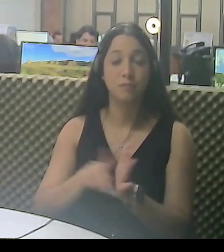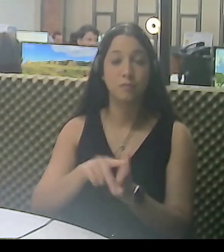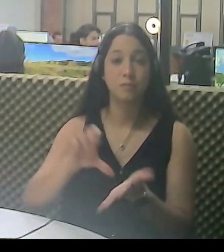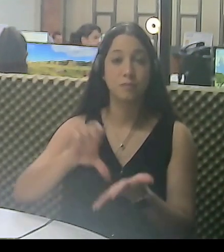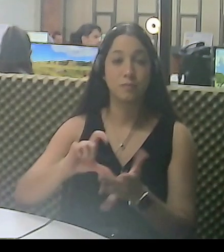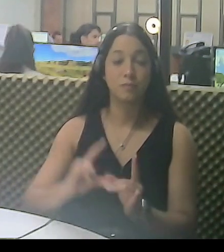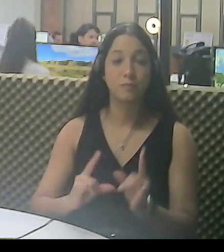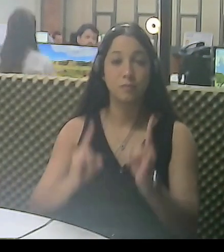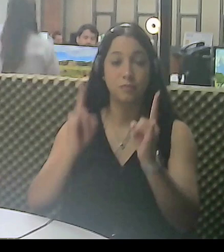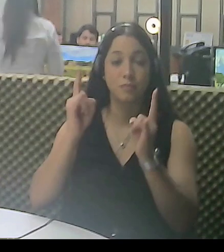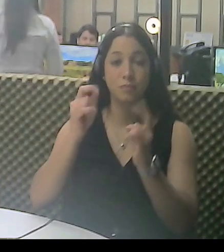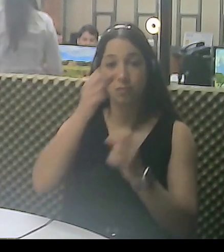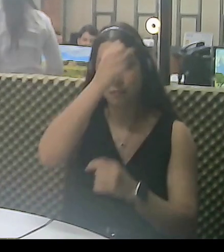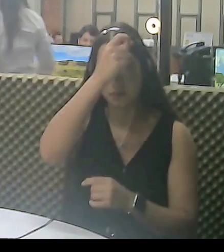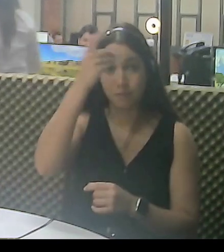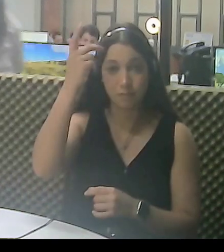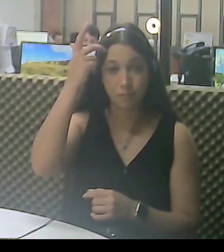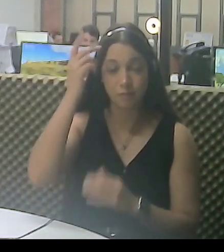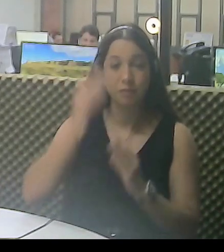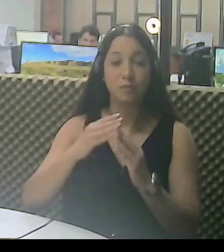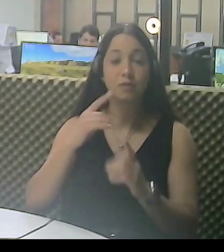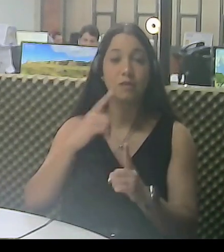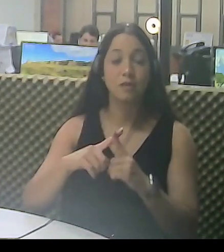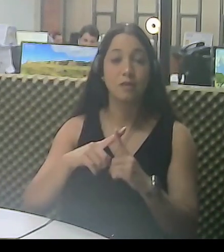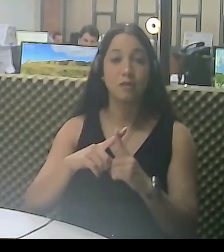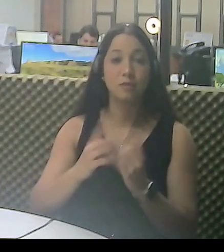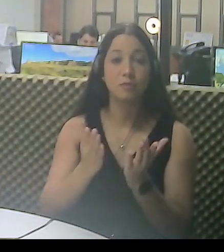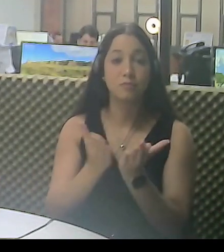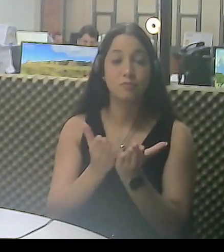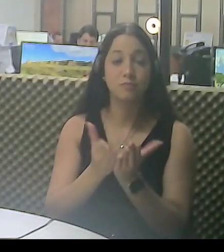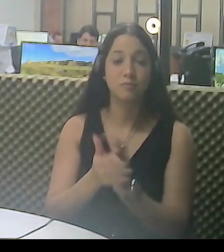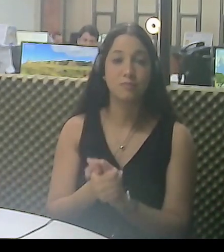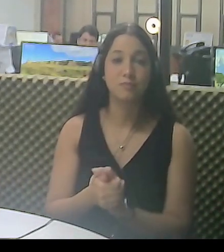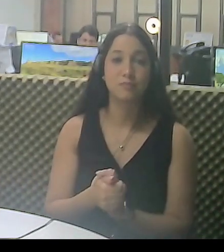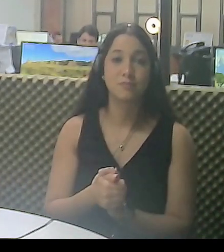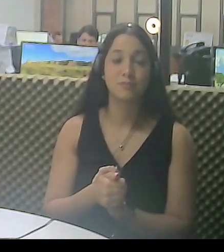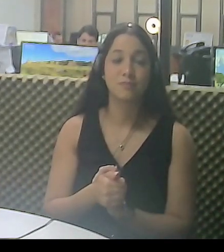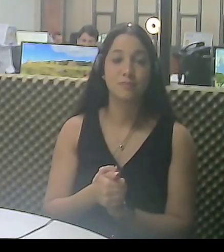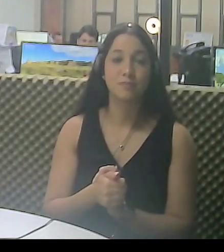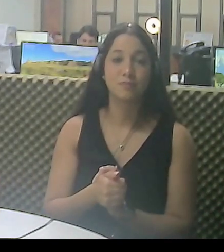Administrativo, Praça da Bicota e Igreja do Rosário.